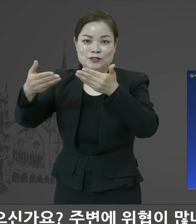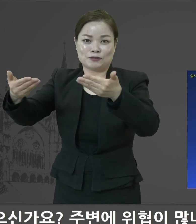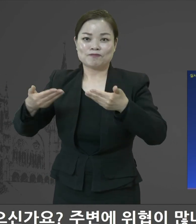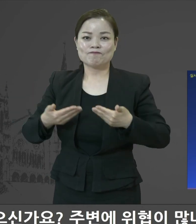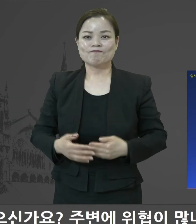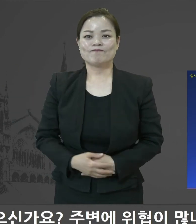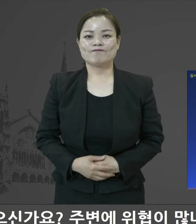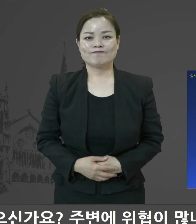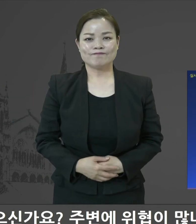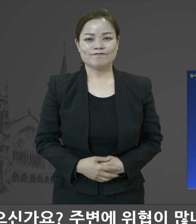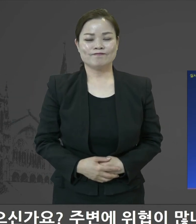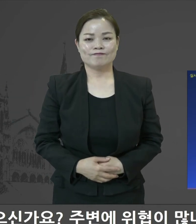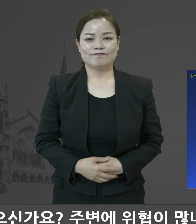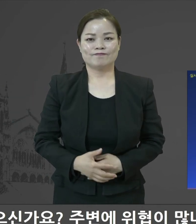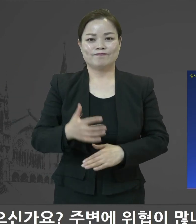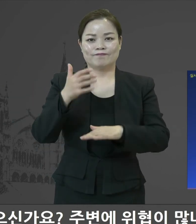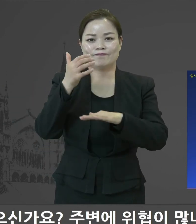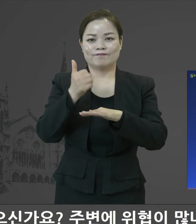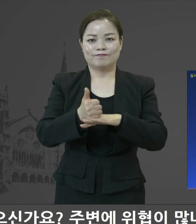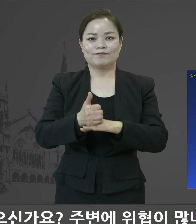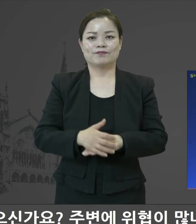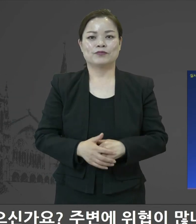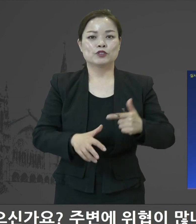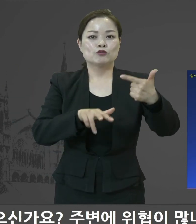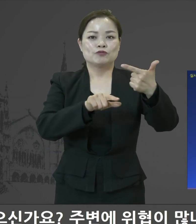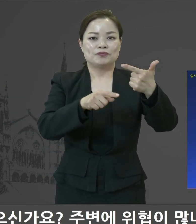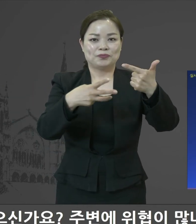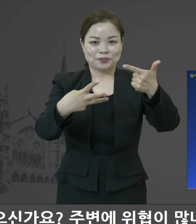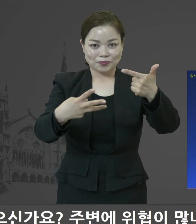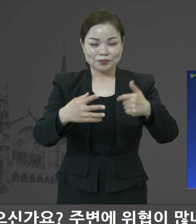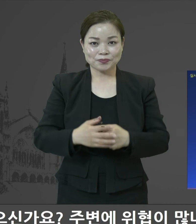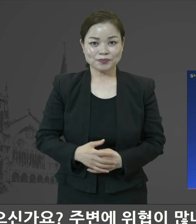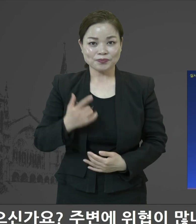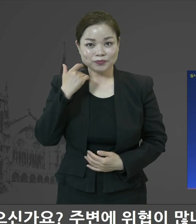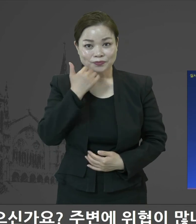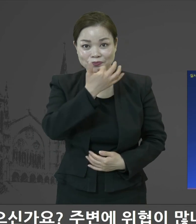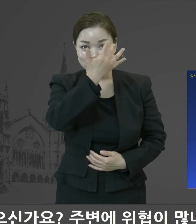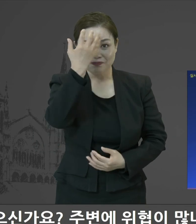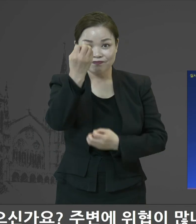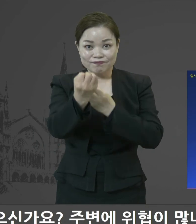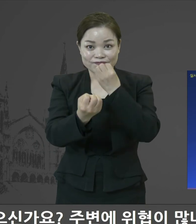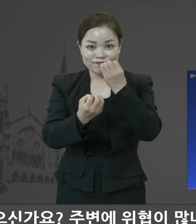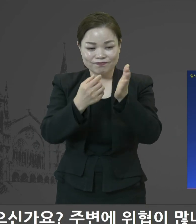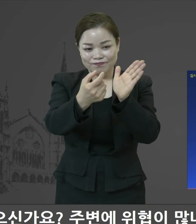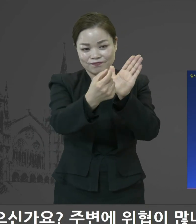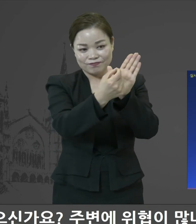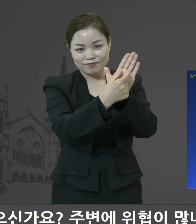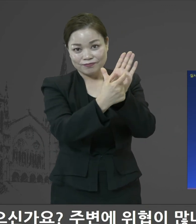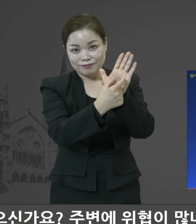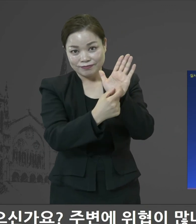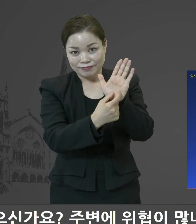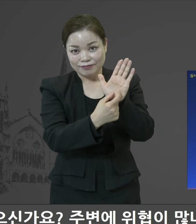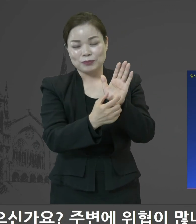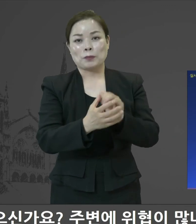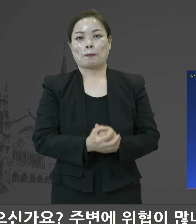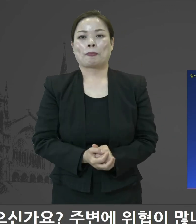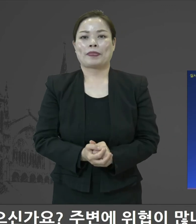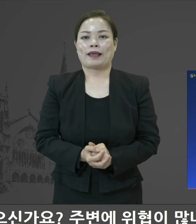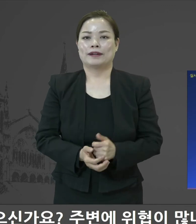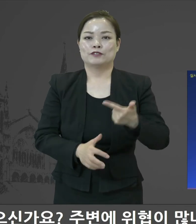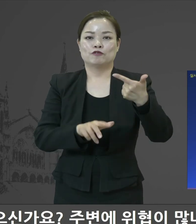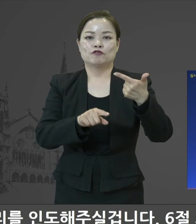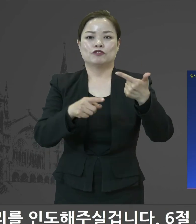믿습니다. 마지막 6절 아름다운 고백이 기록되어 있습니다. 우리 6절 말씀